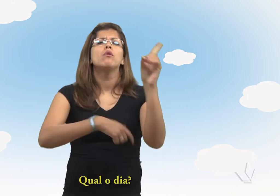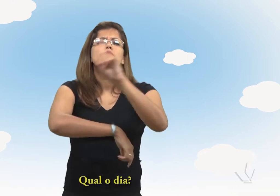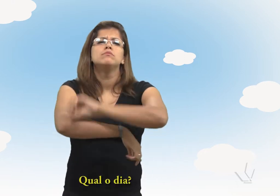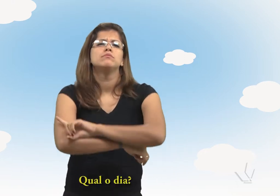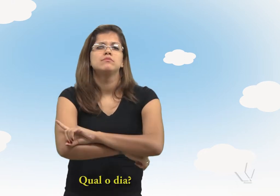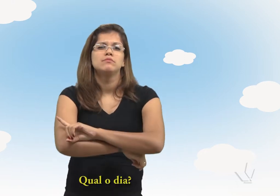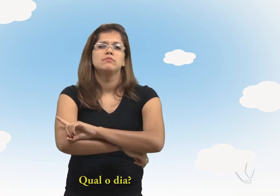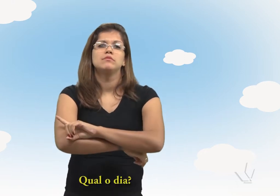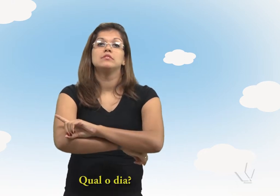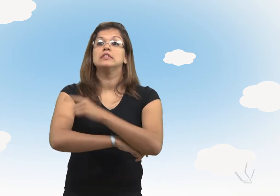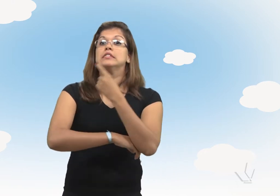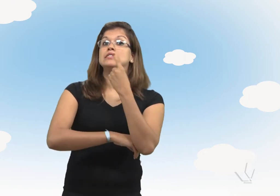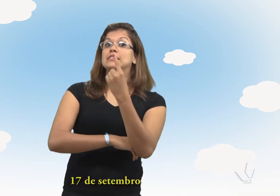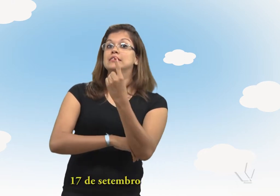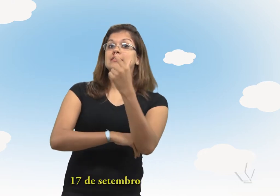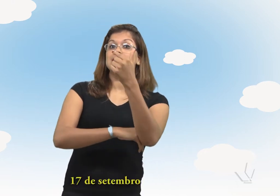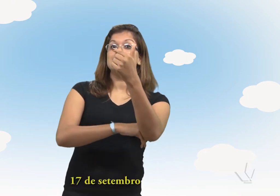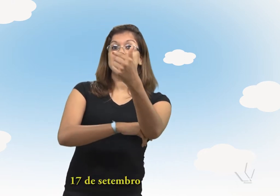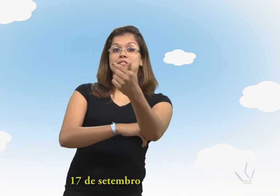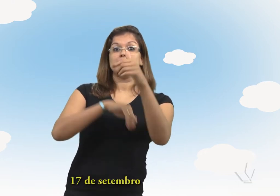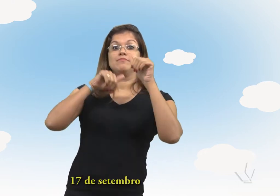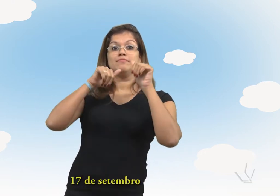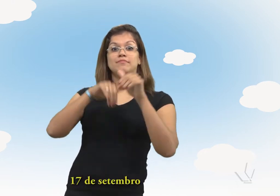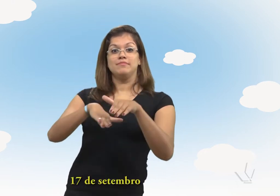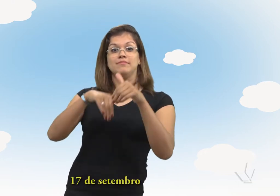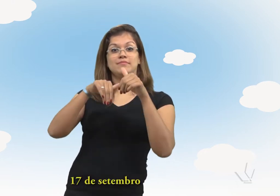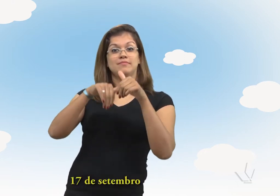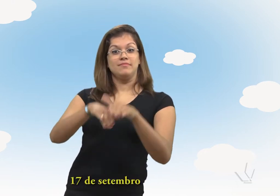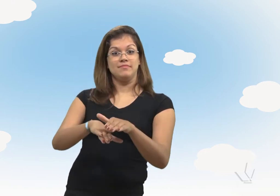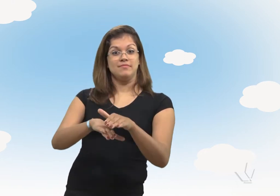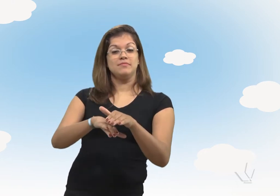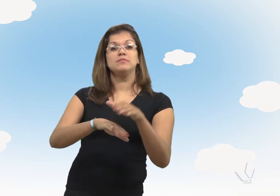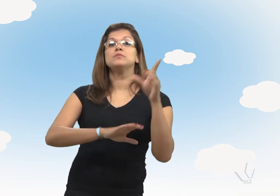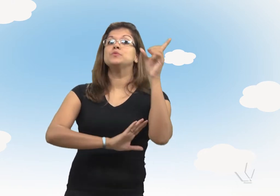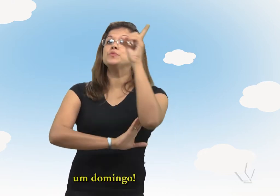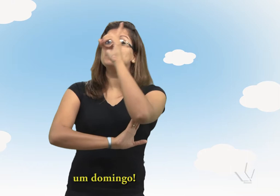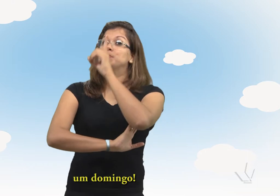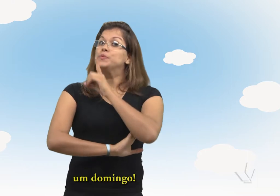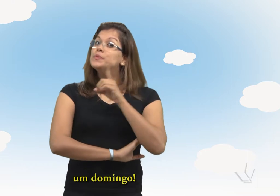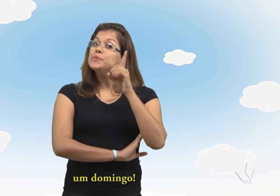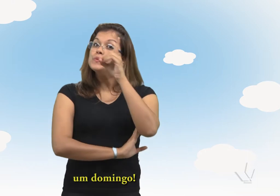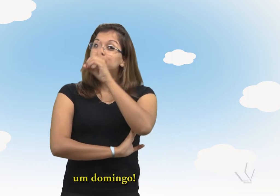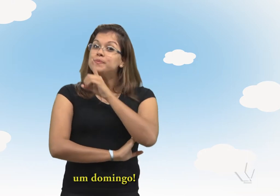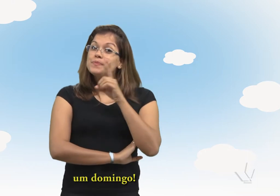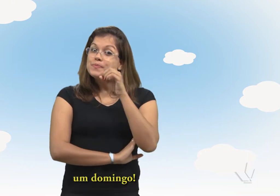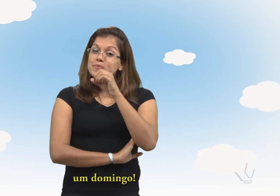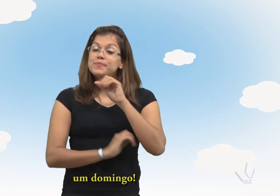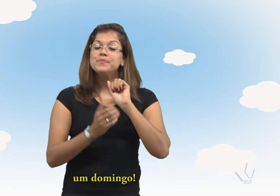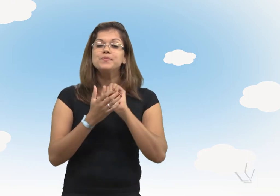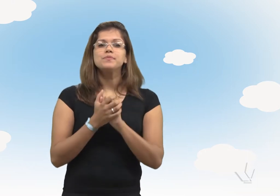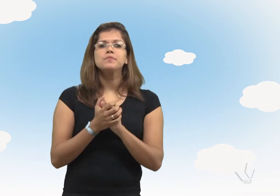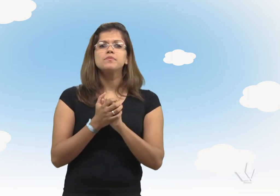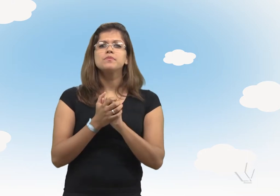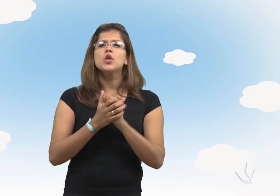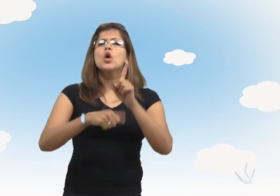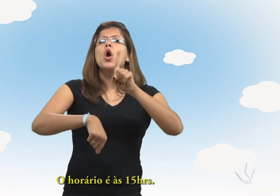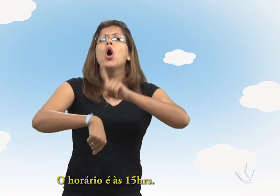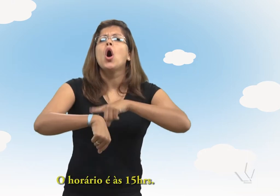Qual dia? 17 de setembro. Um domingo. O